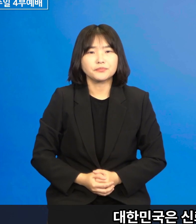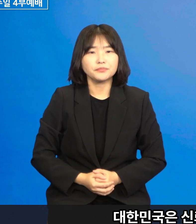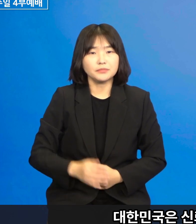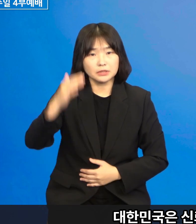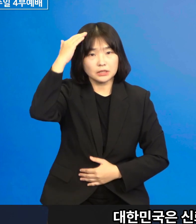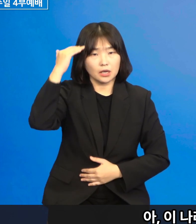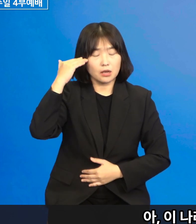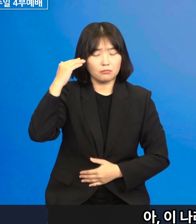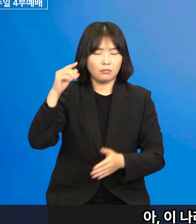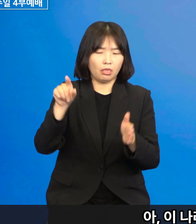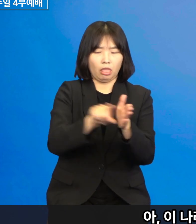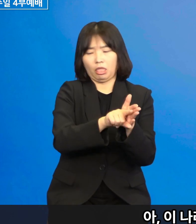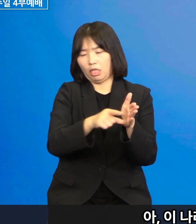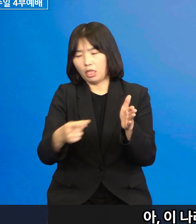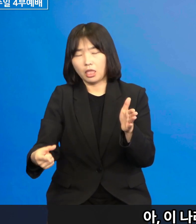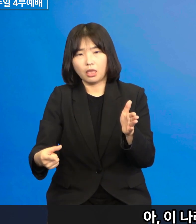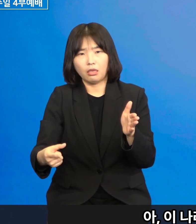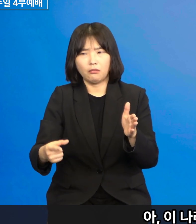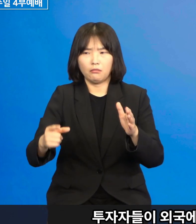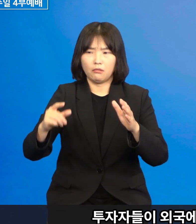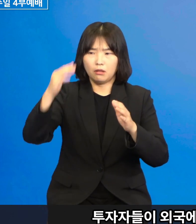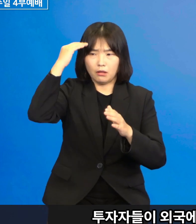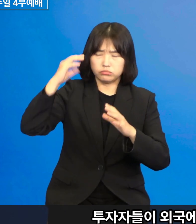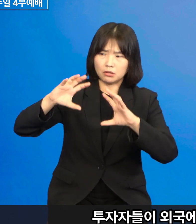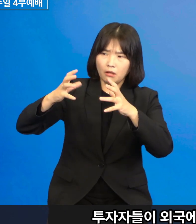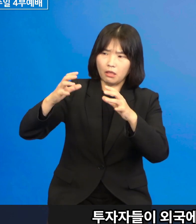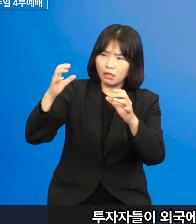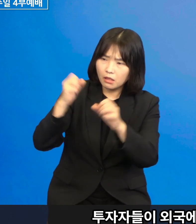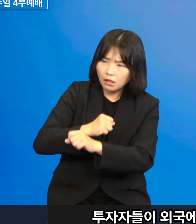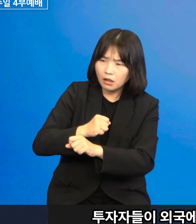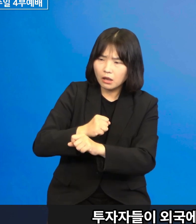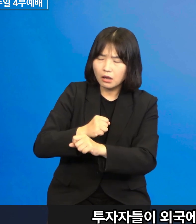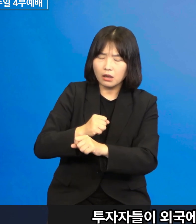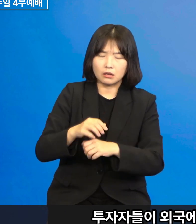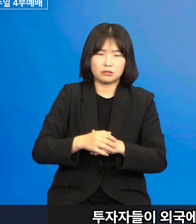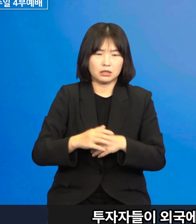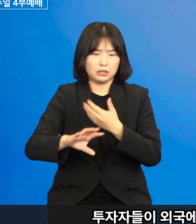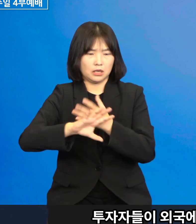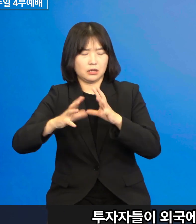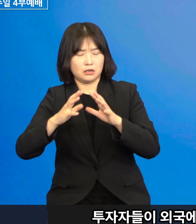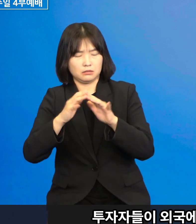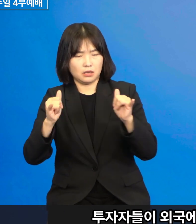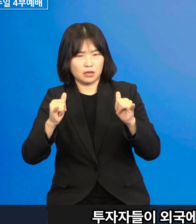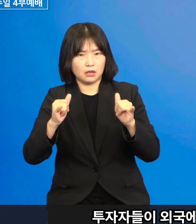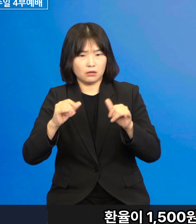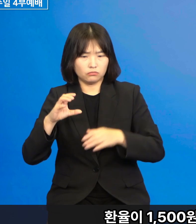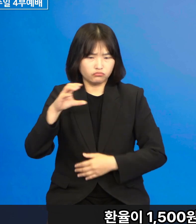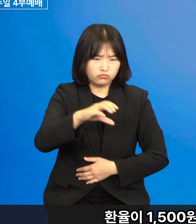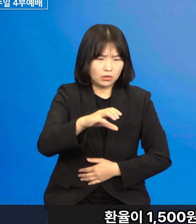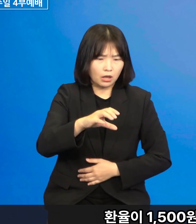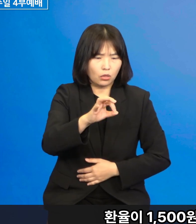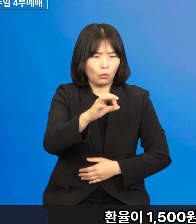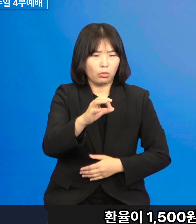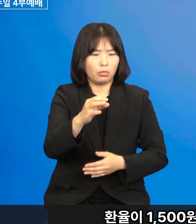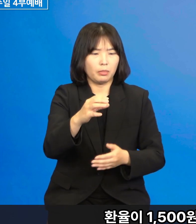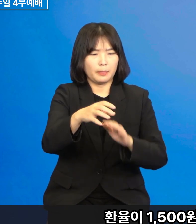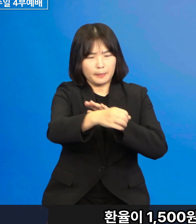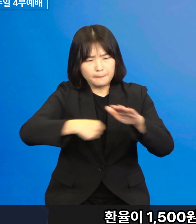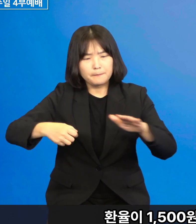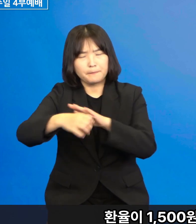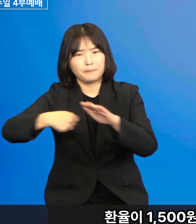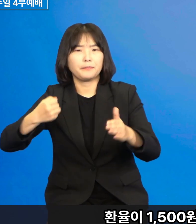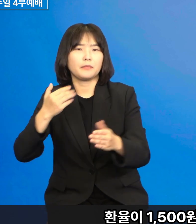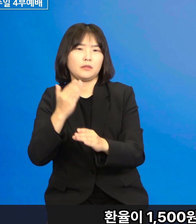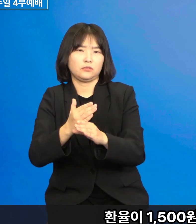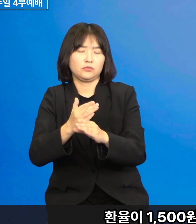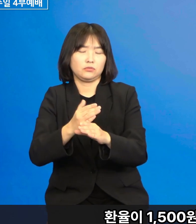대한민국은 신뢰를 잃어가고 있어요. 이 나라가 망하는구나. 투자자들이 외국에서 돈을 빼가고 있습니다. 환율이요